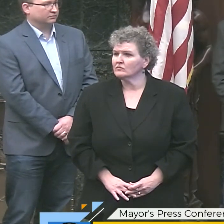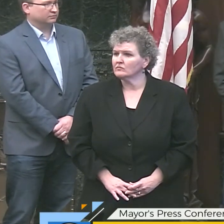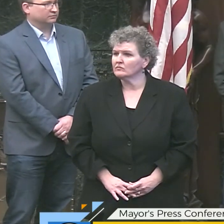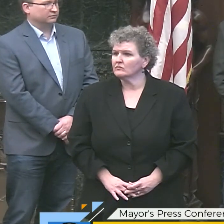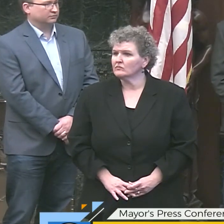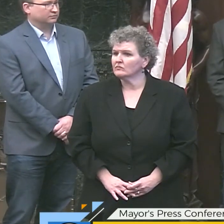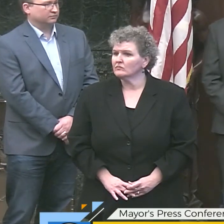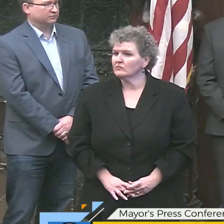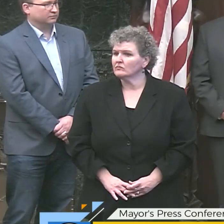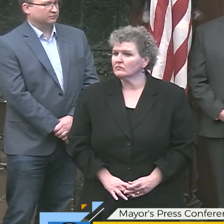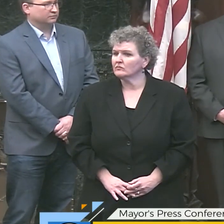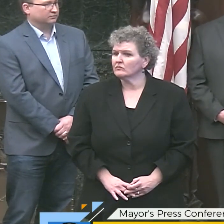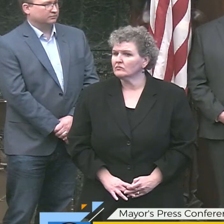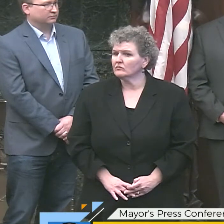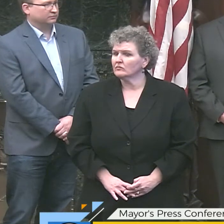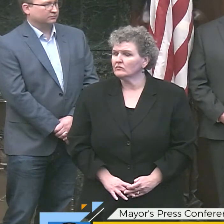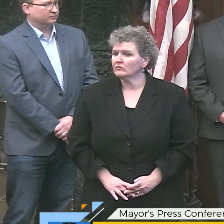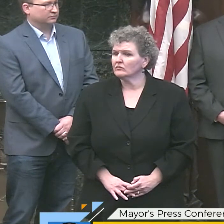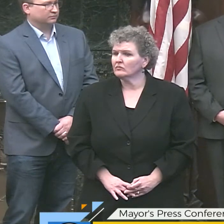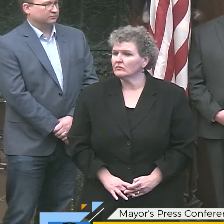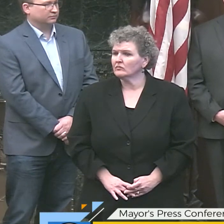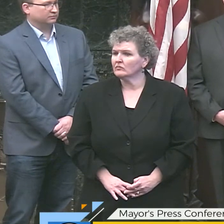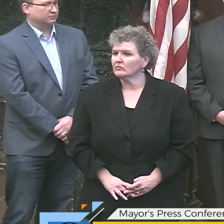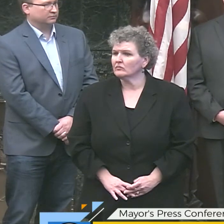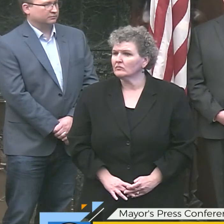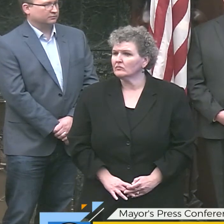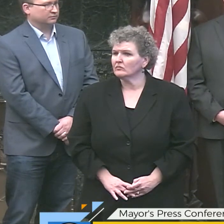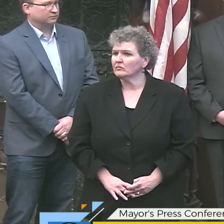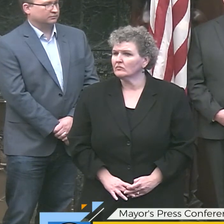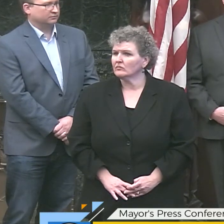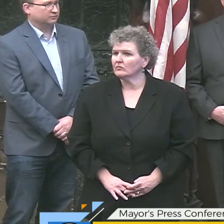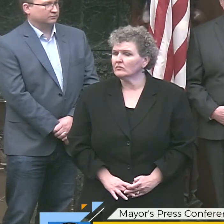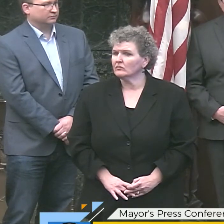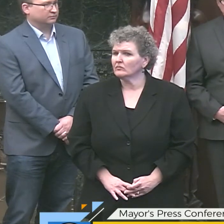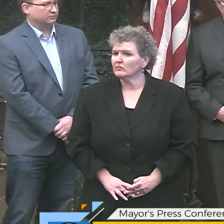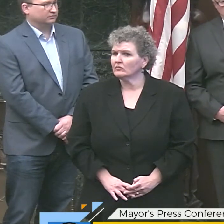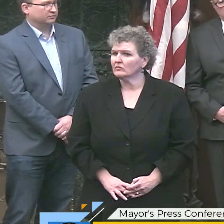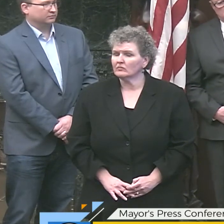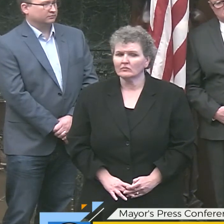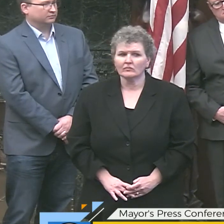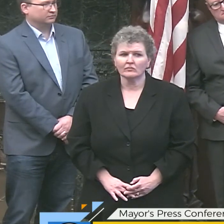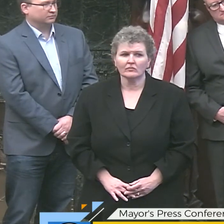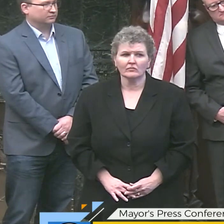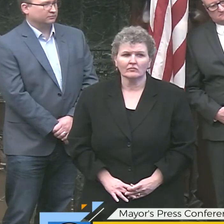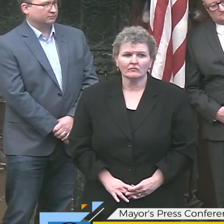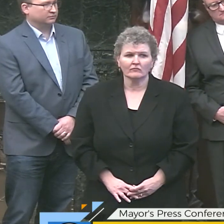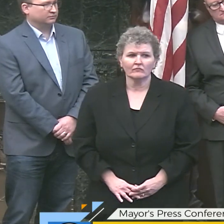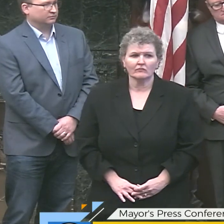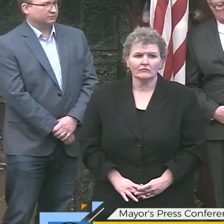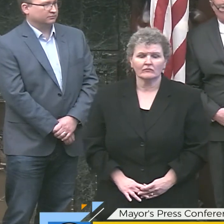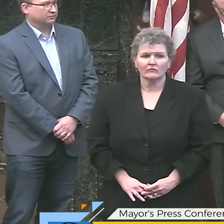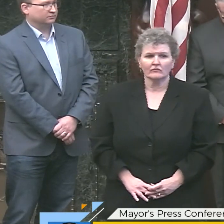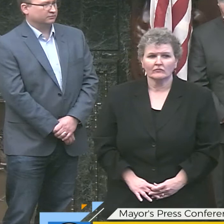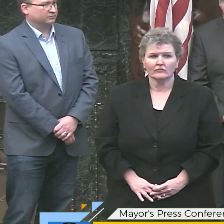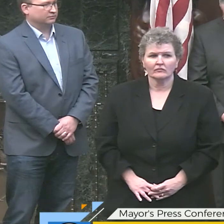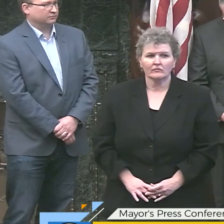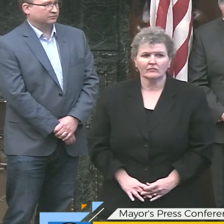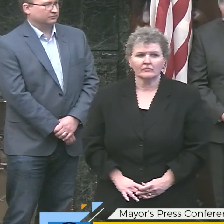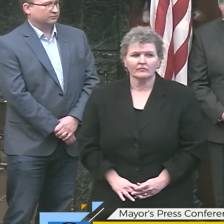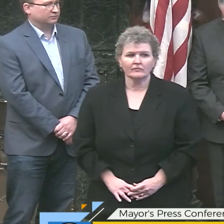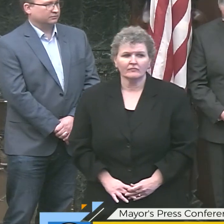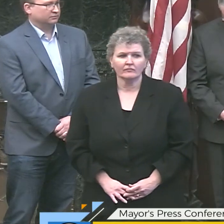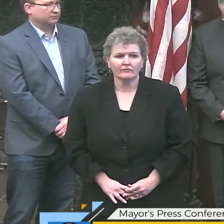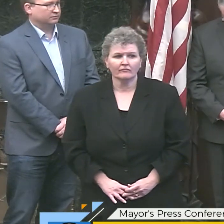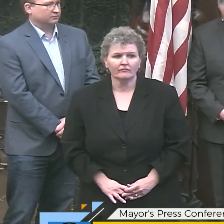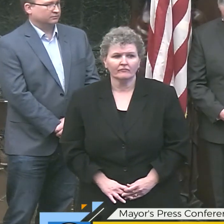comunitarios o personas que asisten a estos servicios que no estaban manteniendo la distancia social, y qué es lo que se está haciendo o se va a hacer para proteger a estas personas y a los